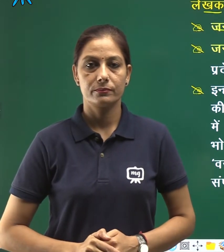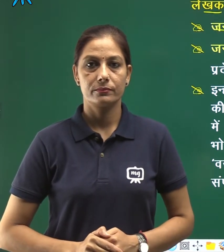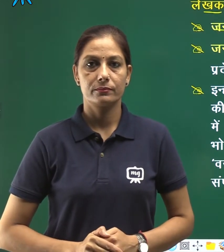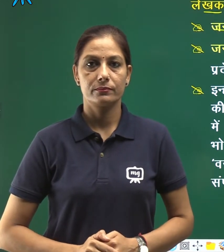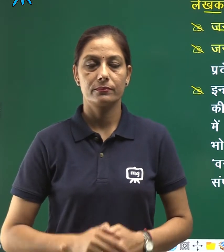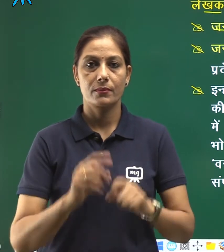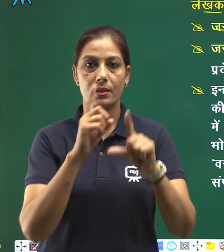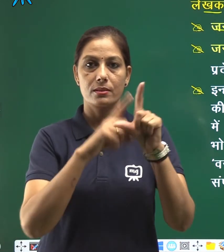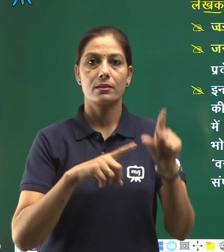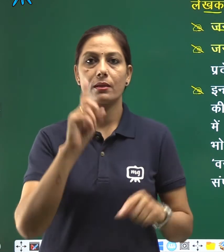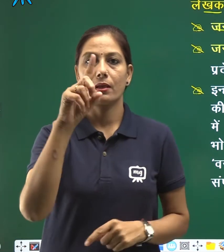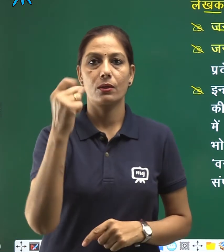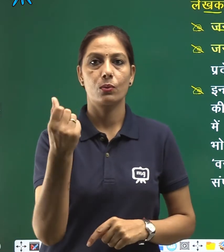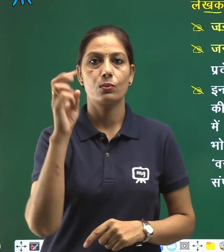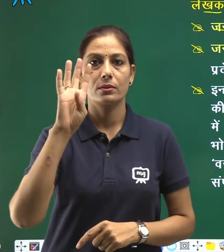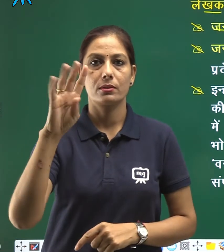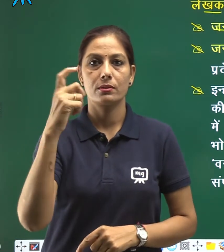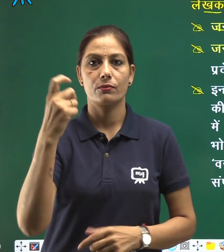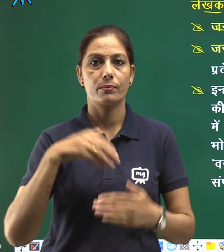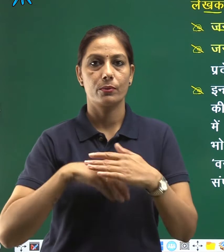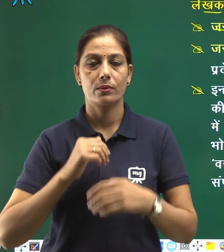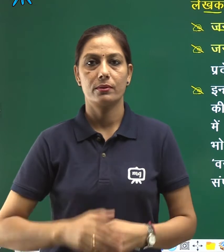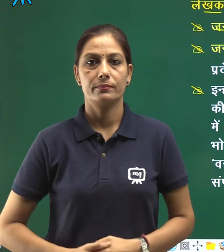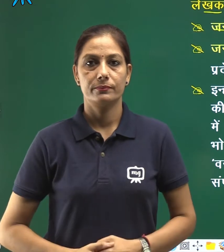सन 1947 ईस्वी में हुआ।